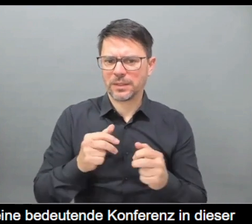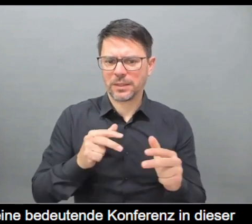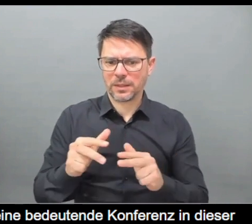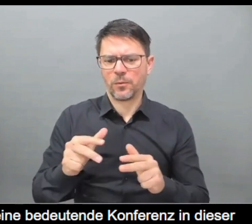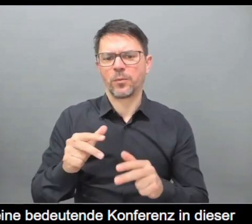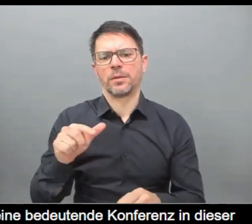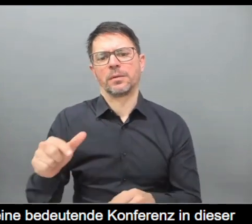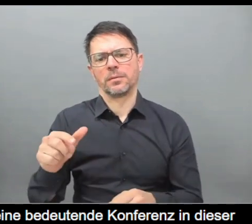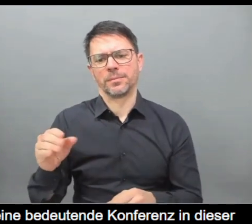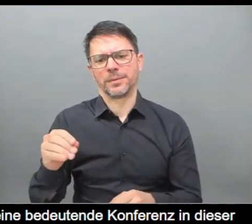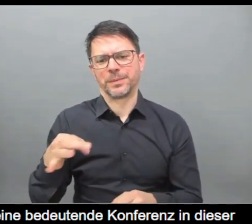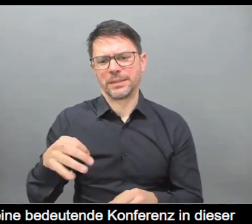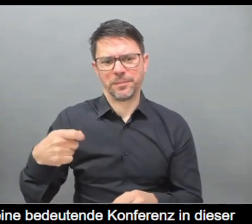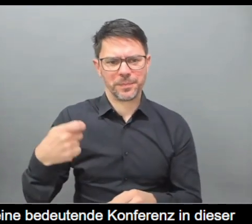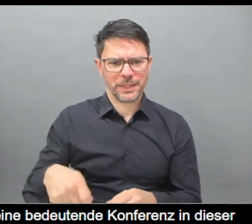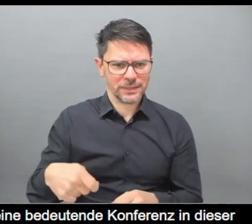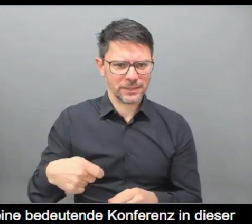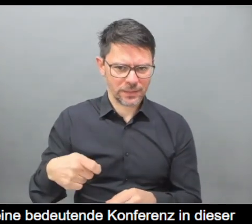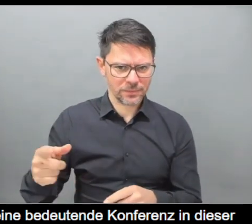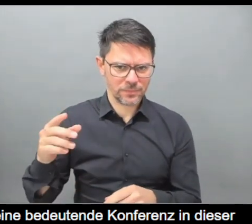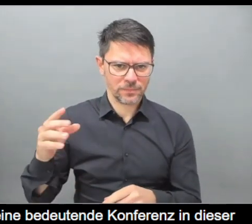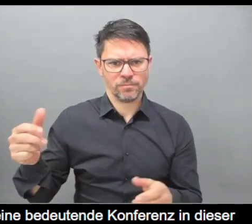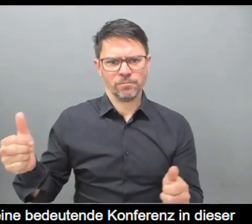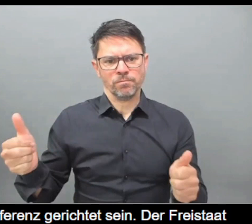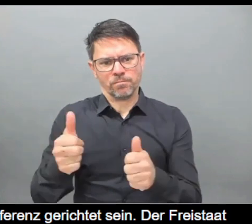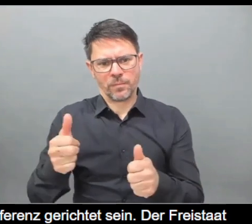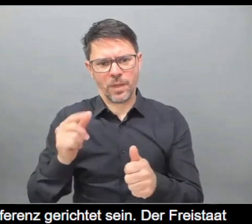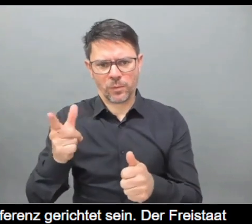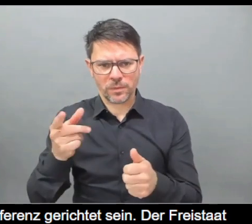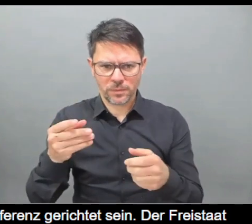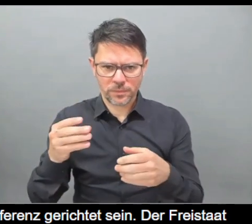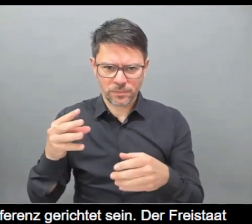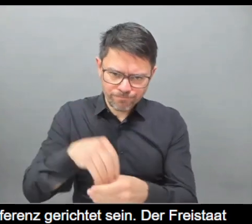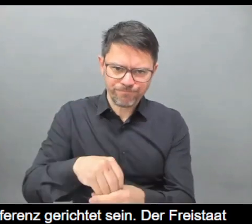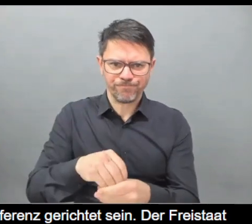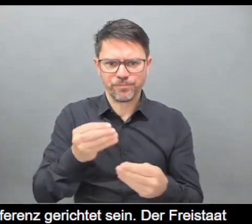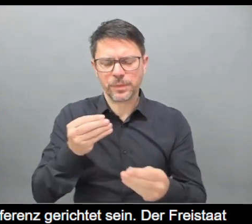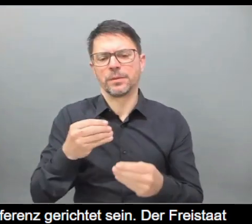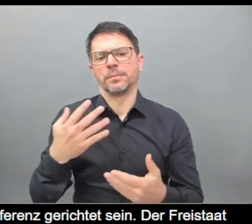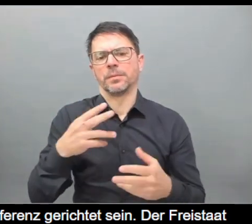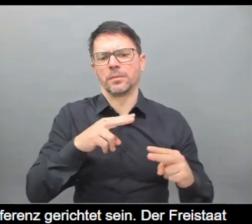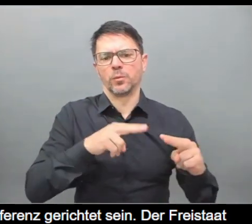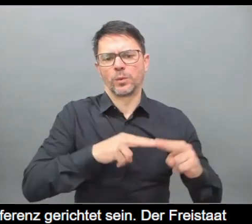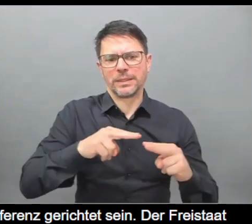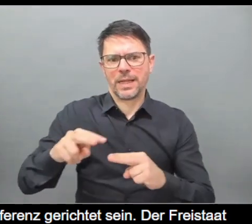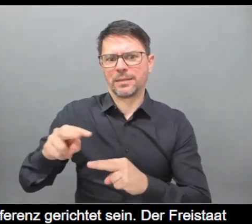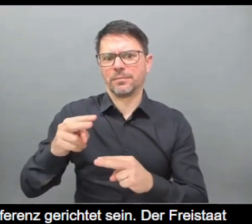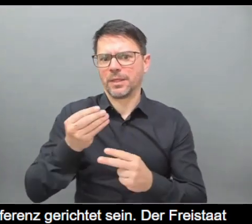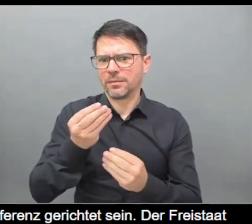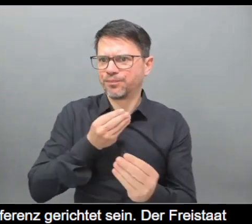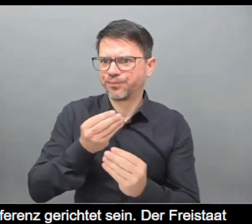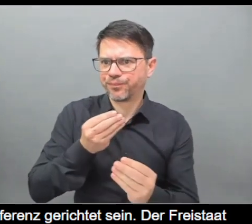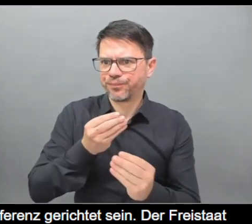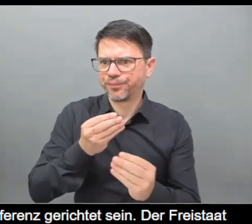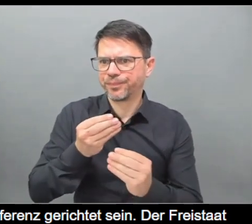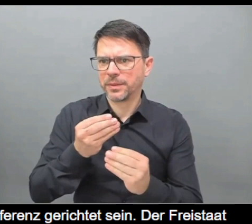Vereinigten Staaten am Donnerstag am Flughafen in Empfang nehmen, zahlreiche Gespräche führen, das große